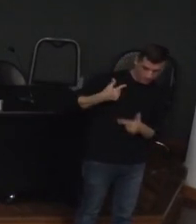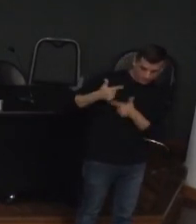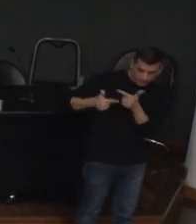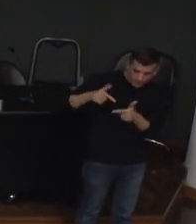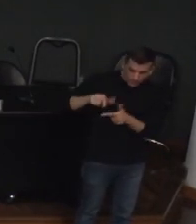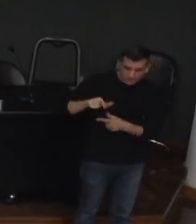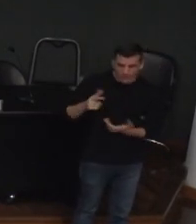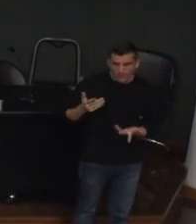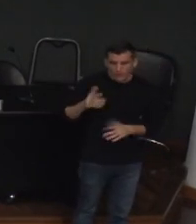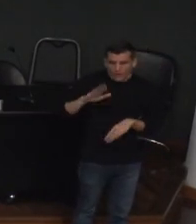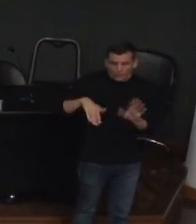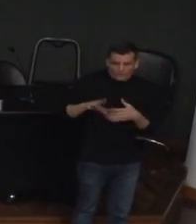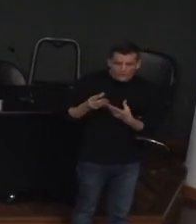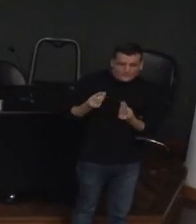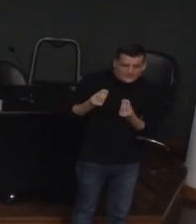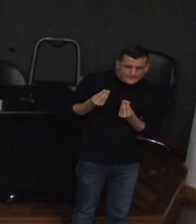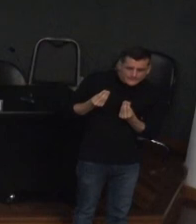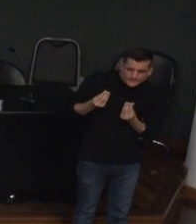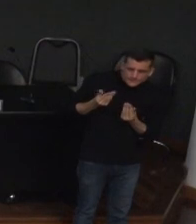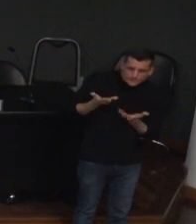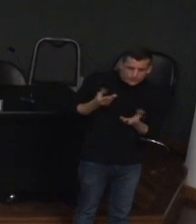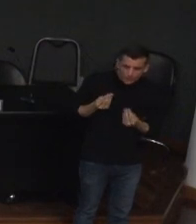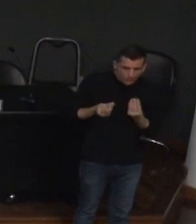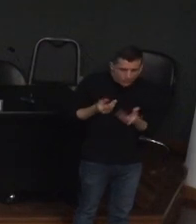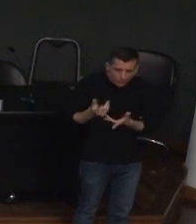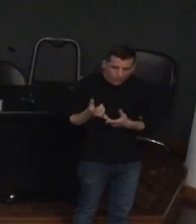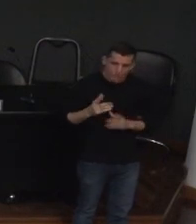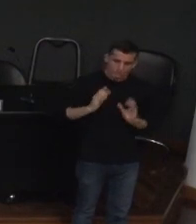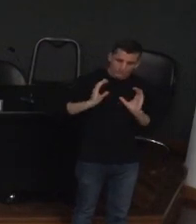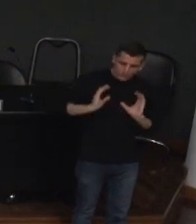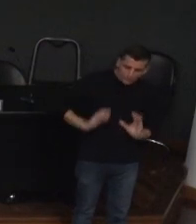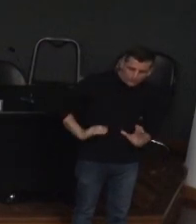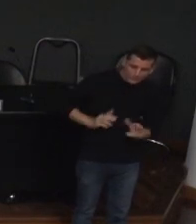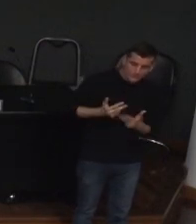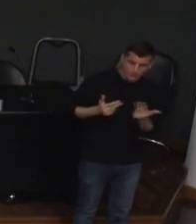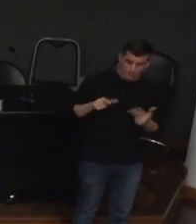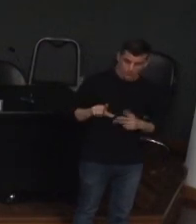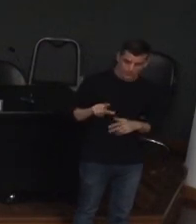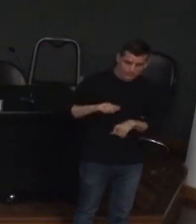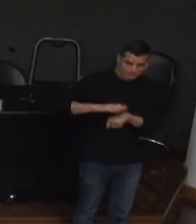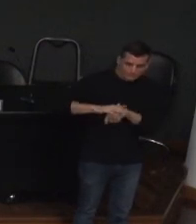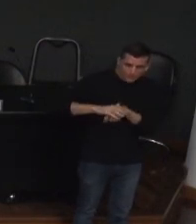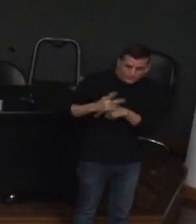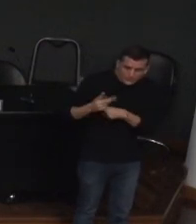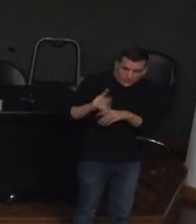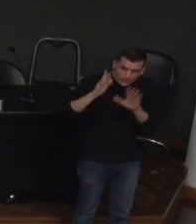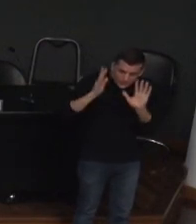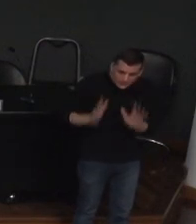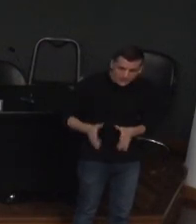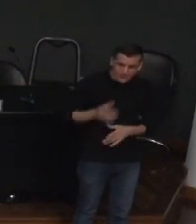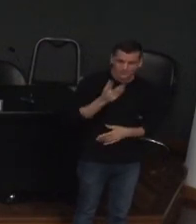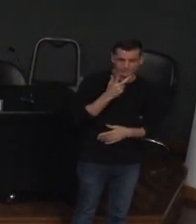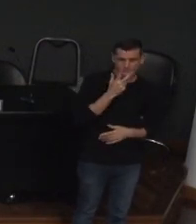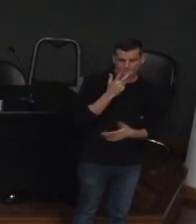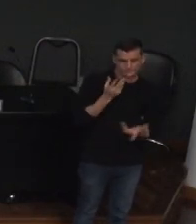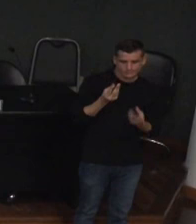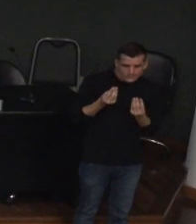vezes, fatos sensíveis, que se apura uma conduta que ela, por si só, já é um fato todo sensível.